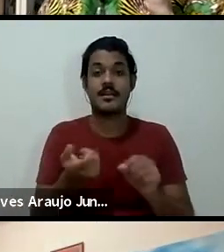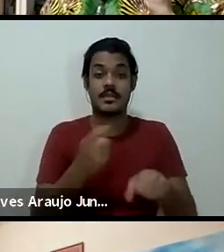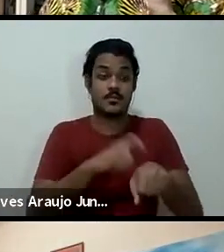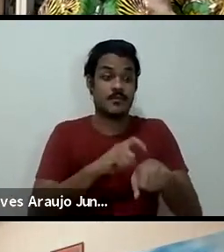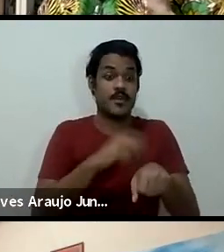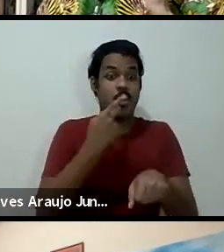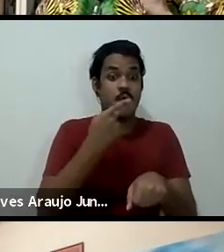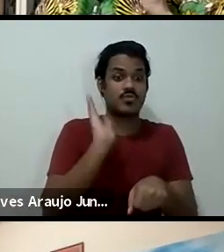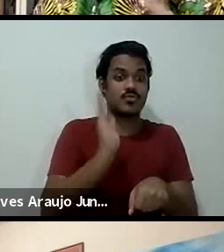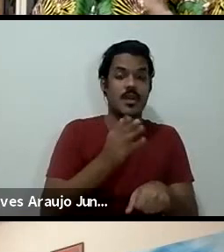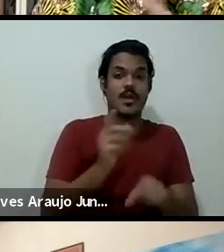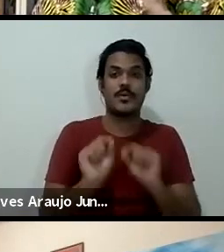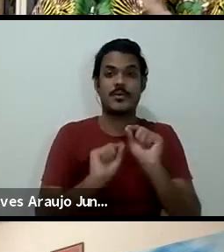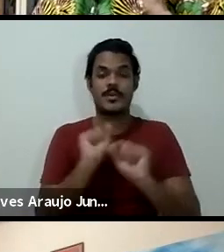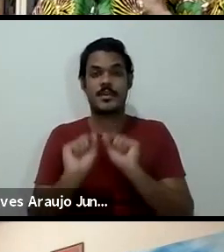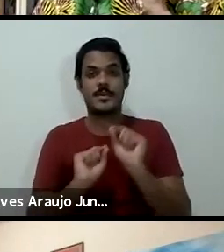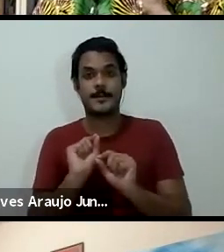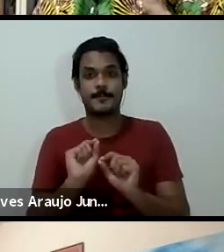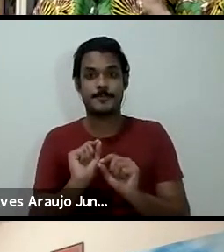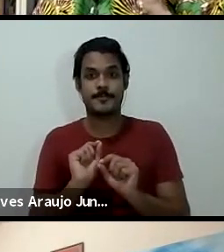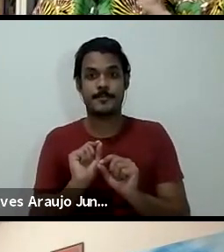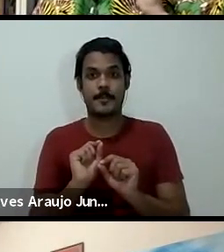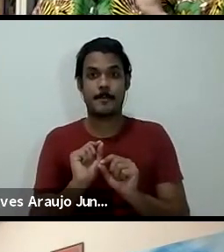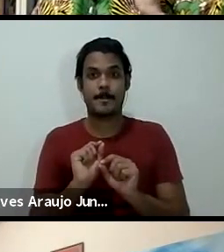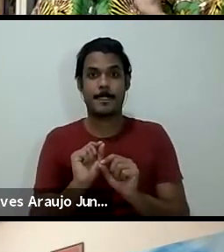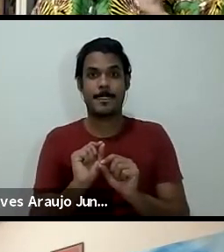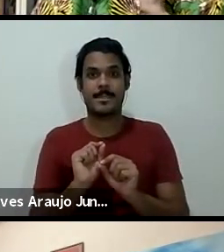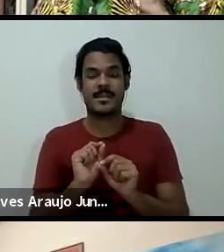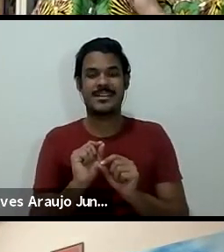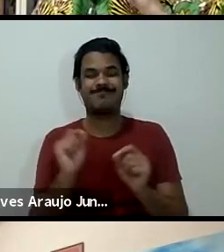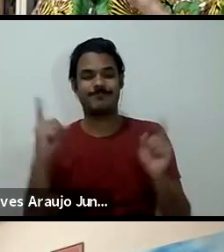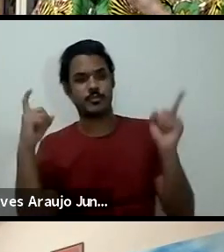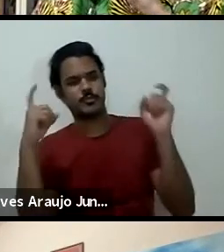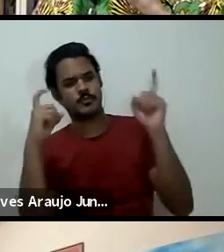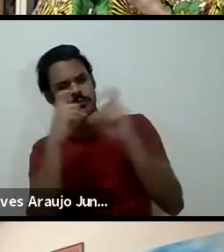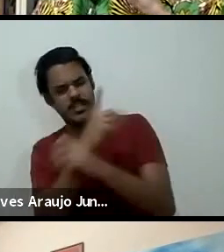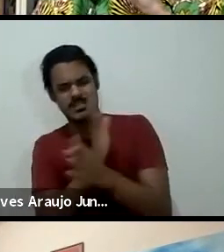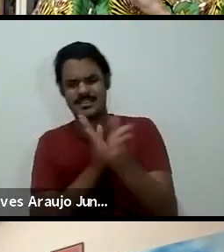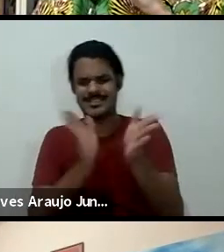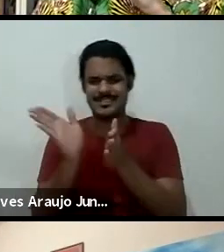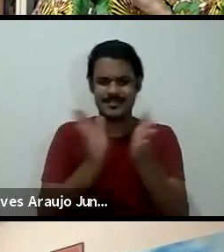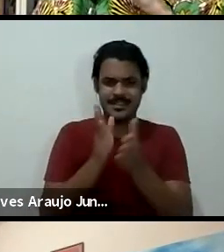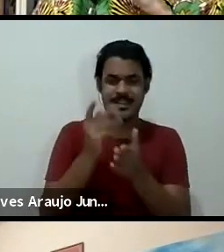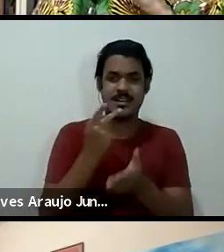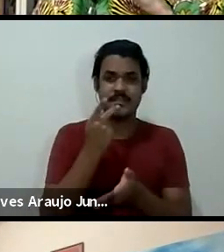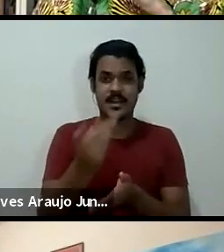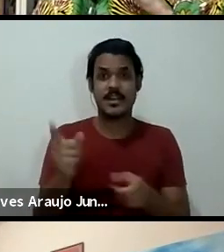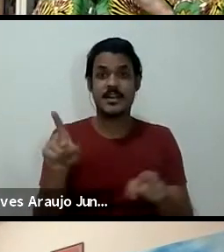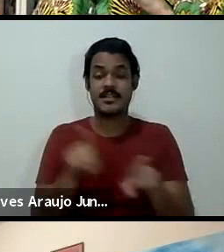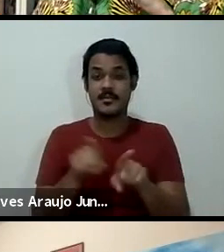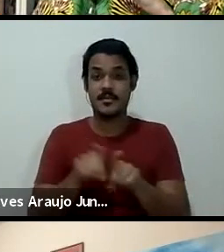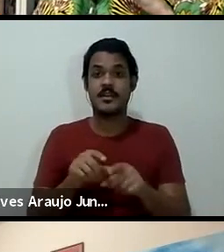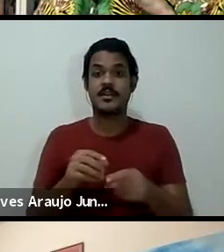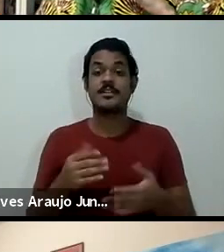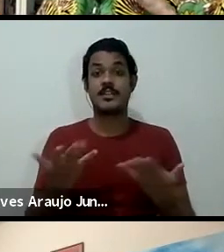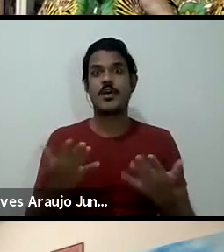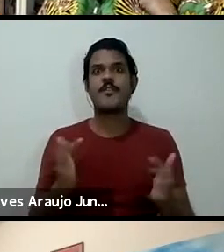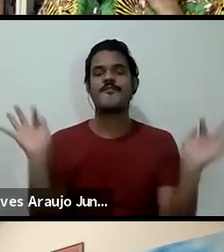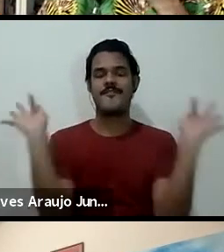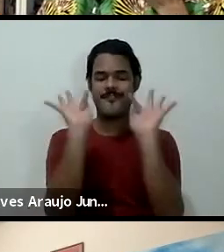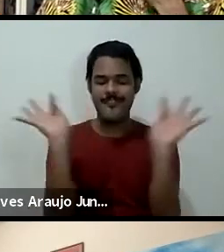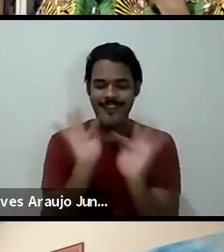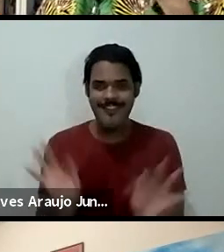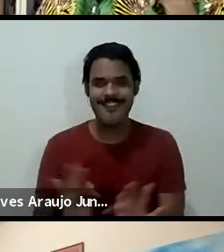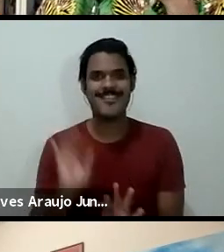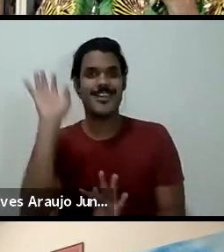momento foi bem complicado, a questão da acessibilidade eu também coloquei, mas eu fico muito feliz em ouvir, a gente já tinha conversado